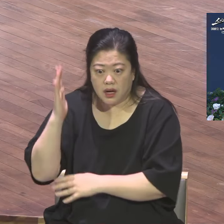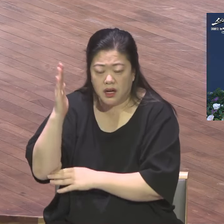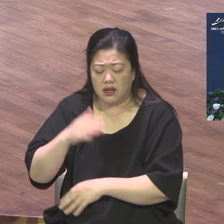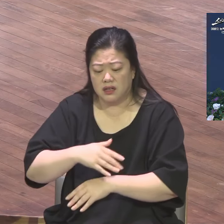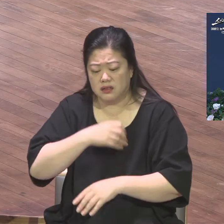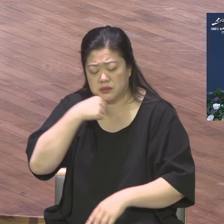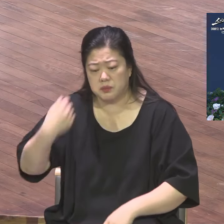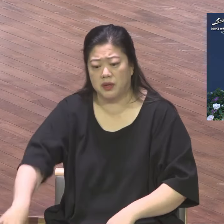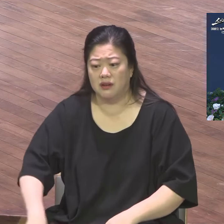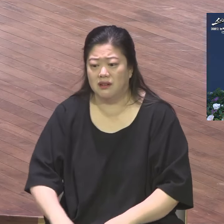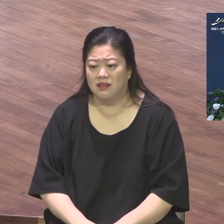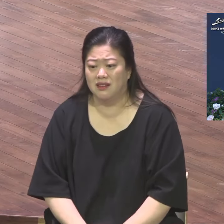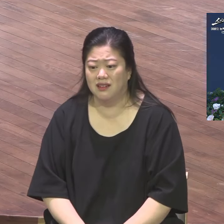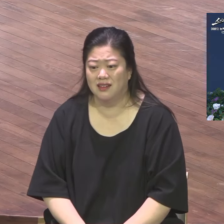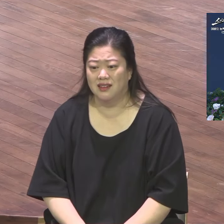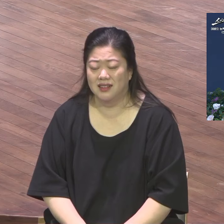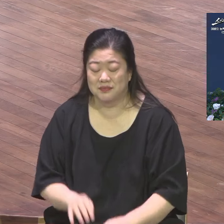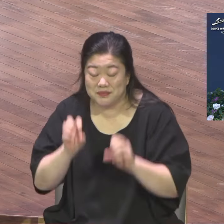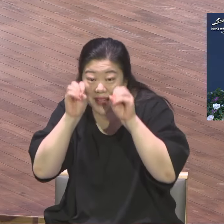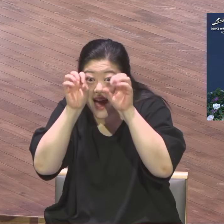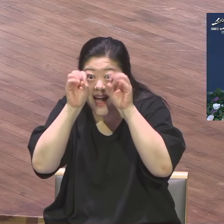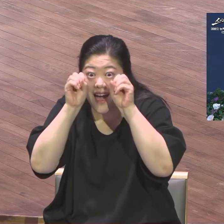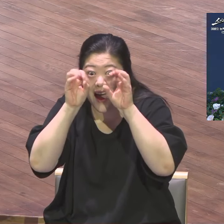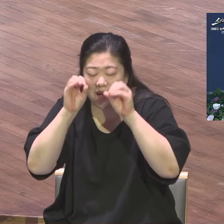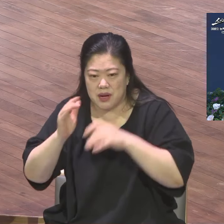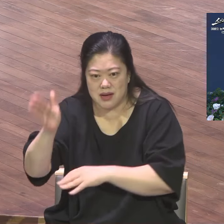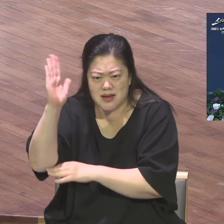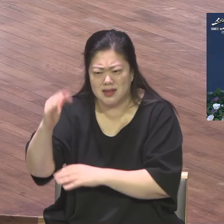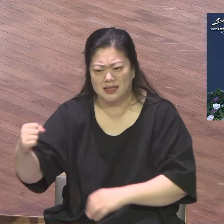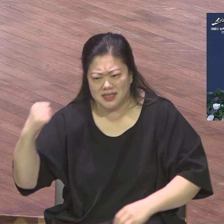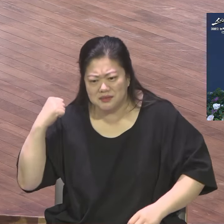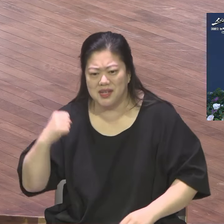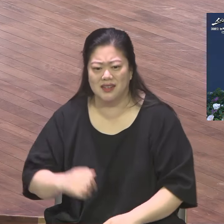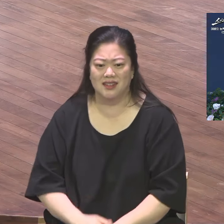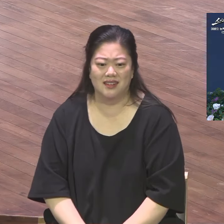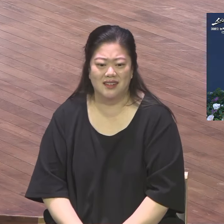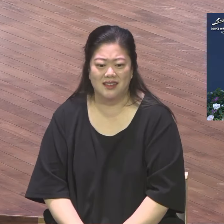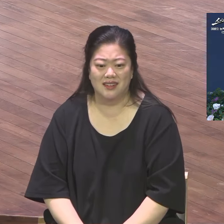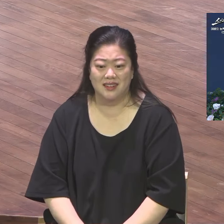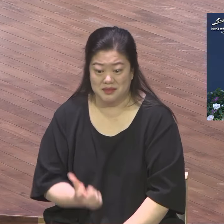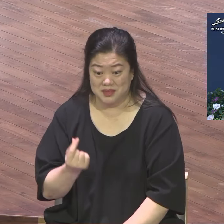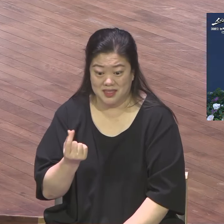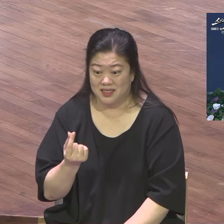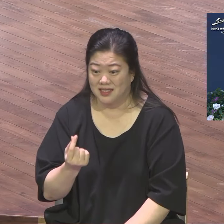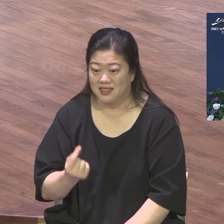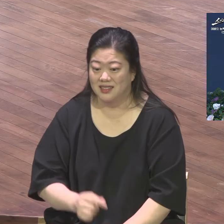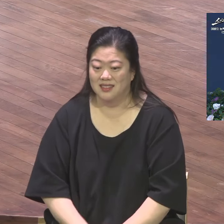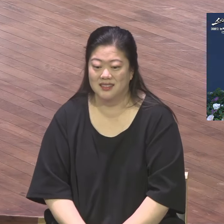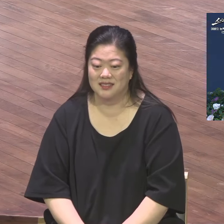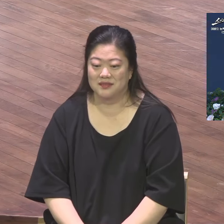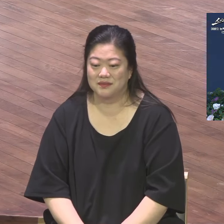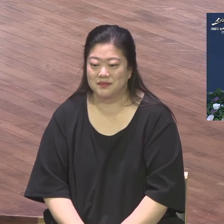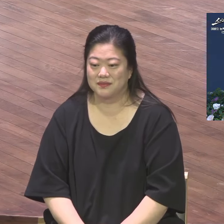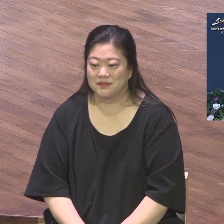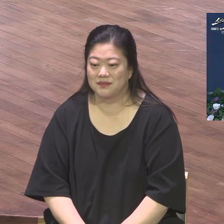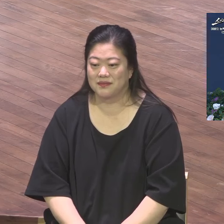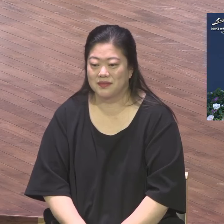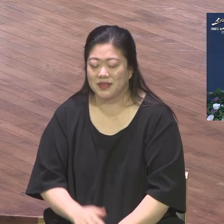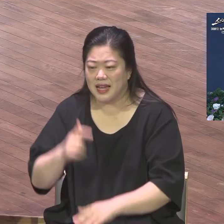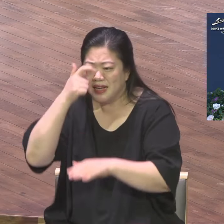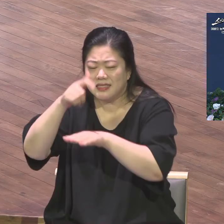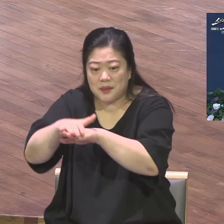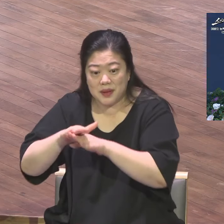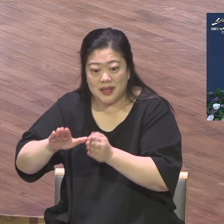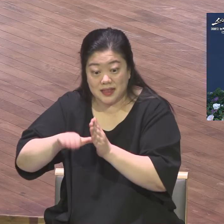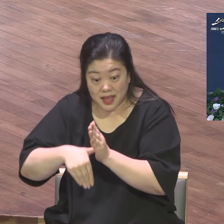무엇보다 오늘 말씀 제목처럼 예배는 능력이 있습니다. 자, 우리 삶을 치유하고 회복시켜주는